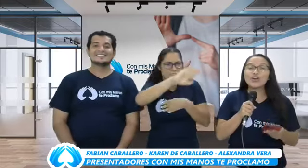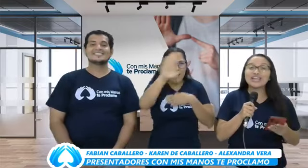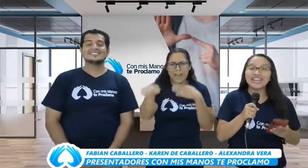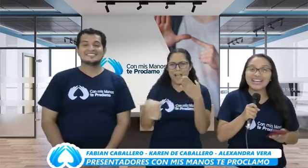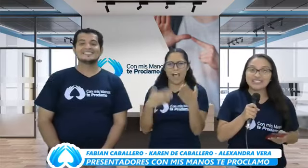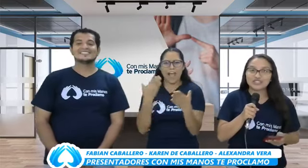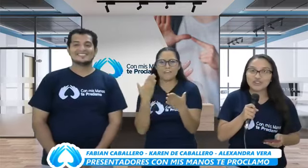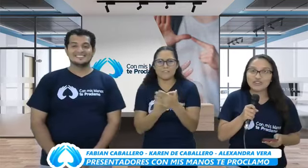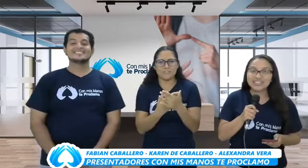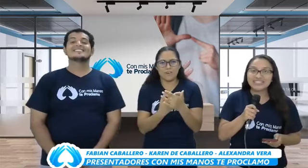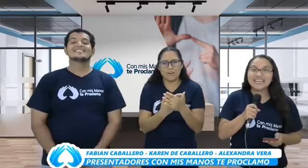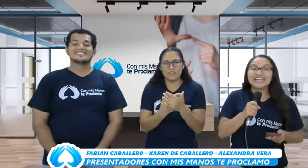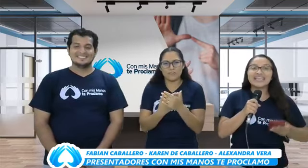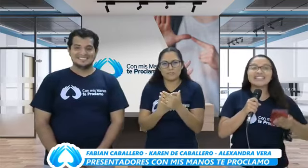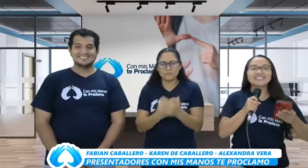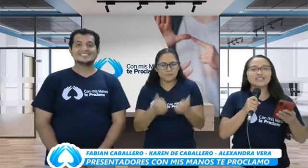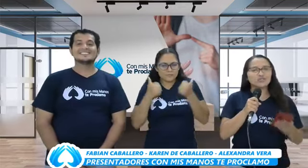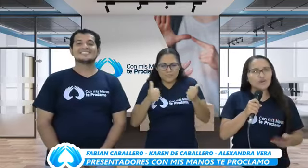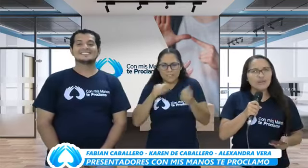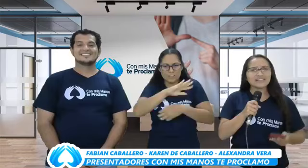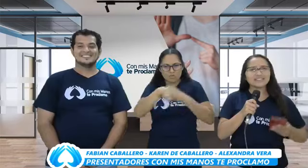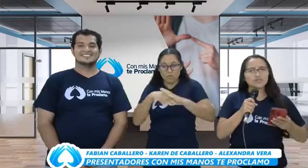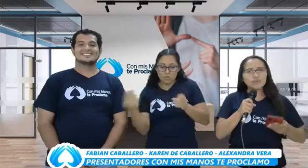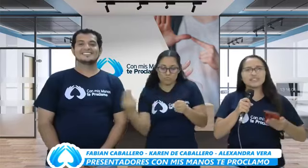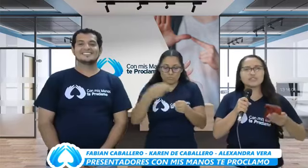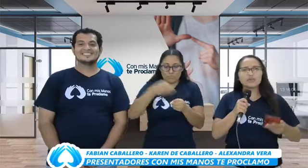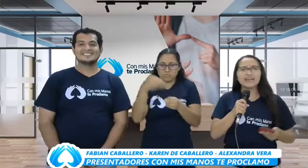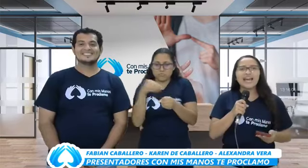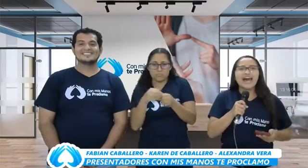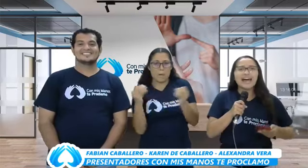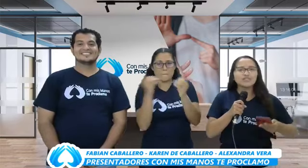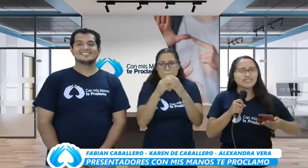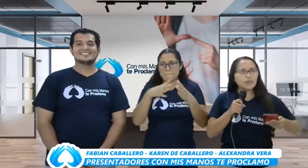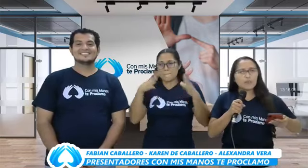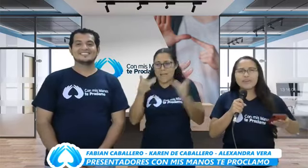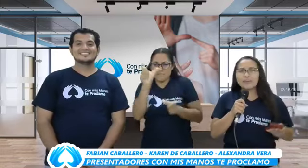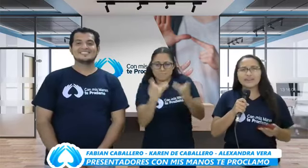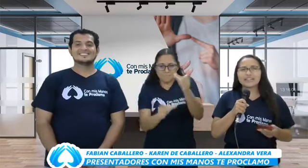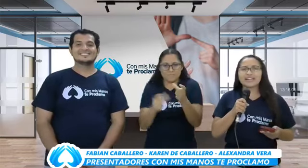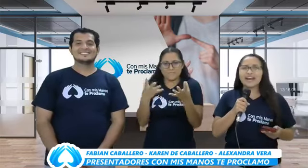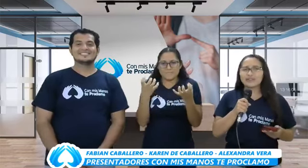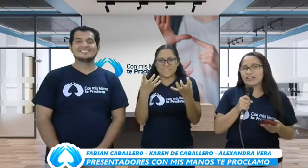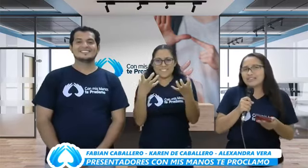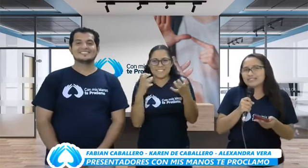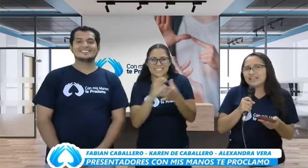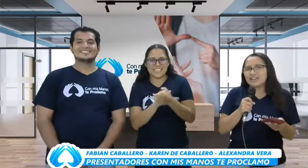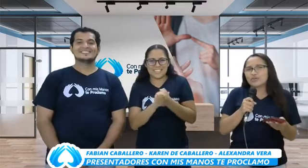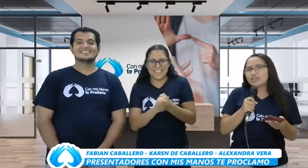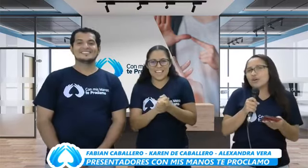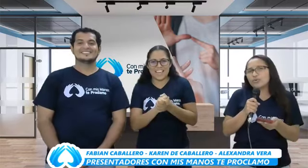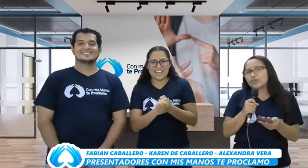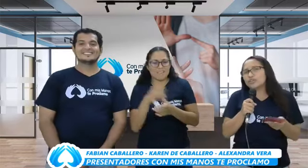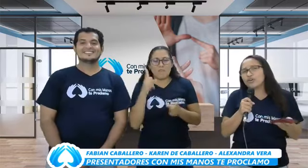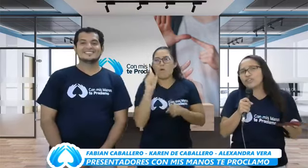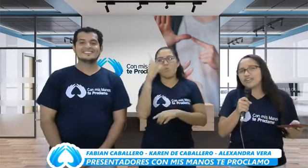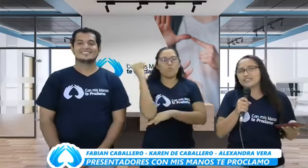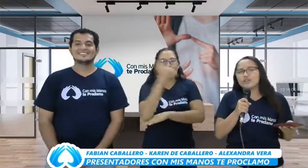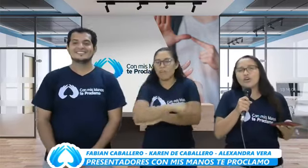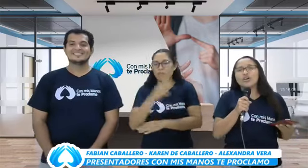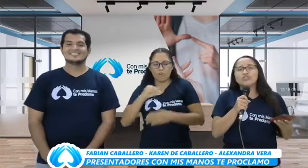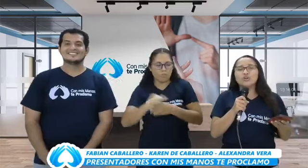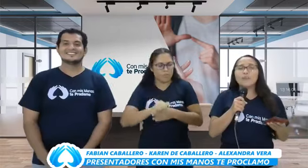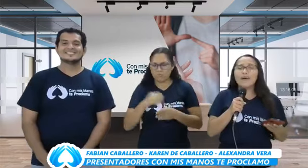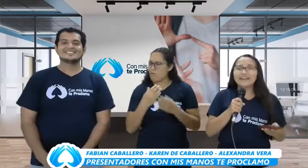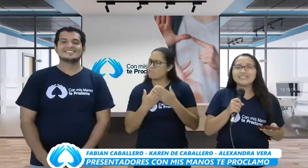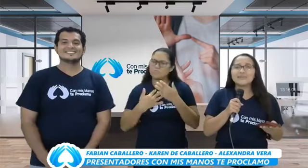diferentes congregaciones que se sumen a que ustedes puedan practicar. Les decía que no es de uno ni dos días,